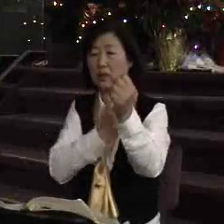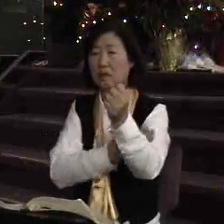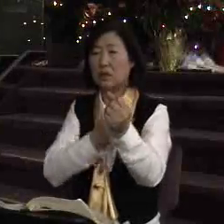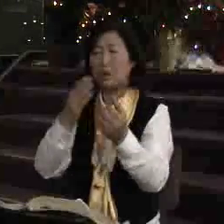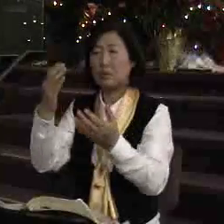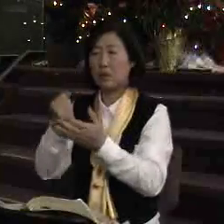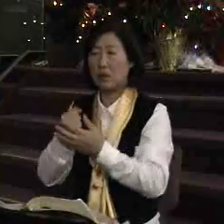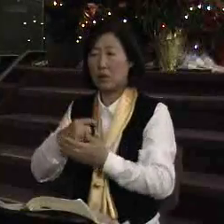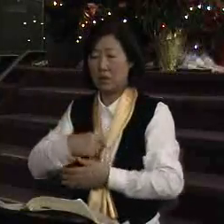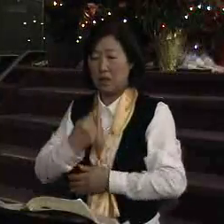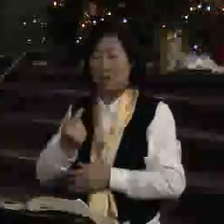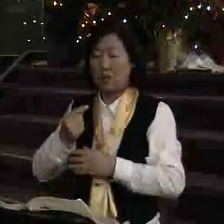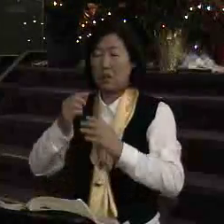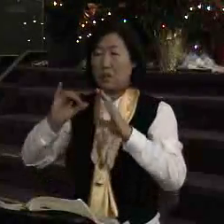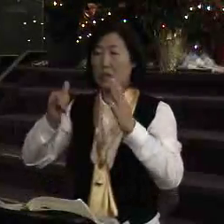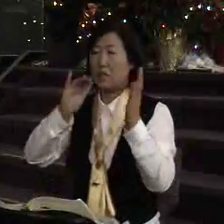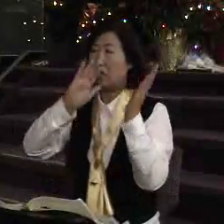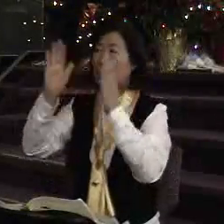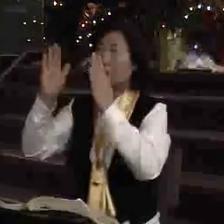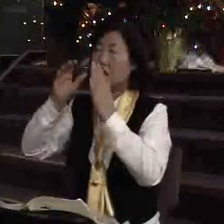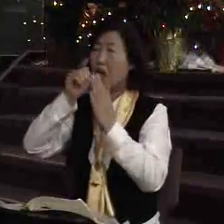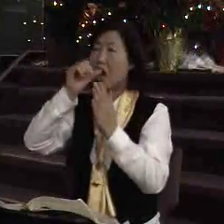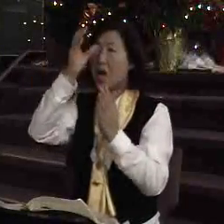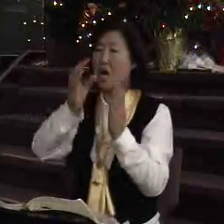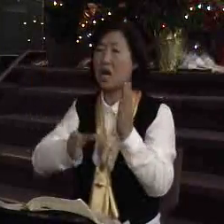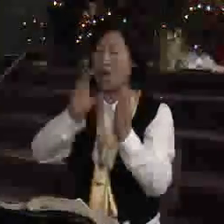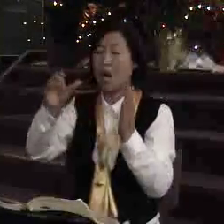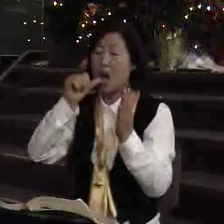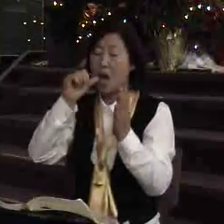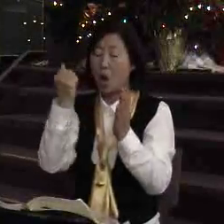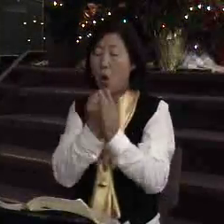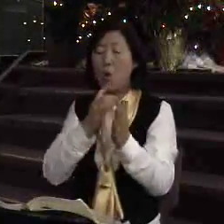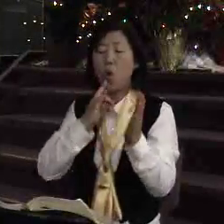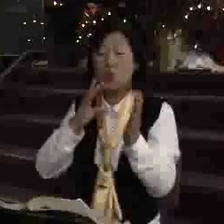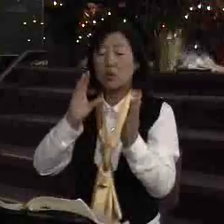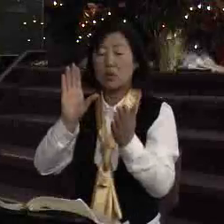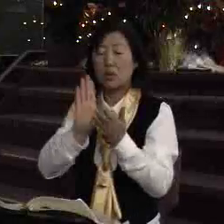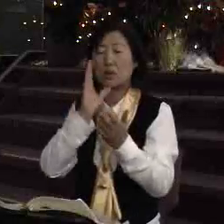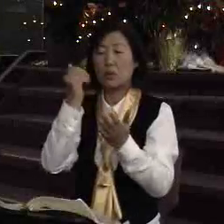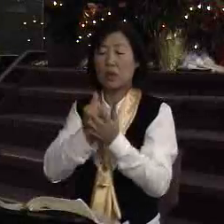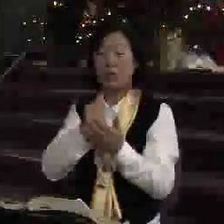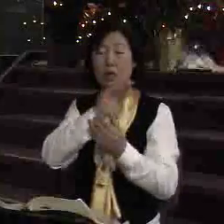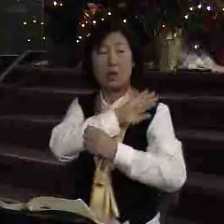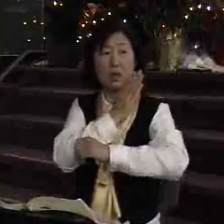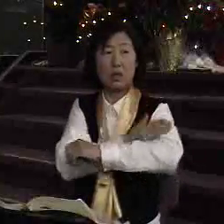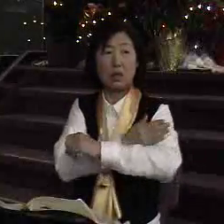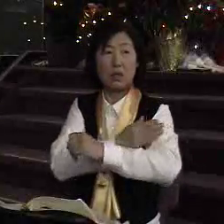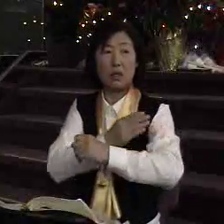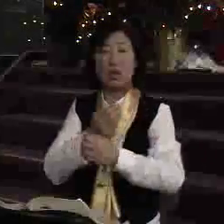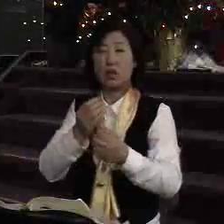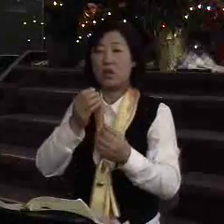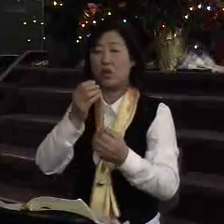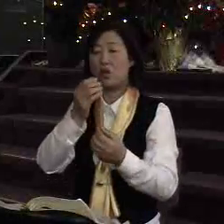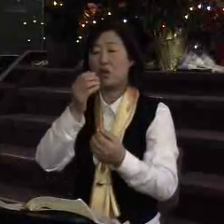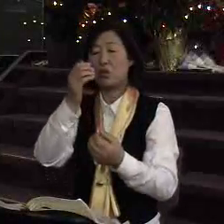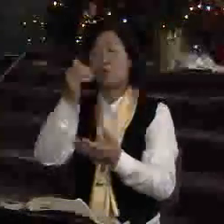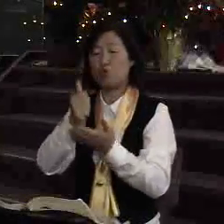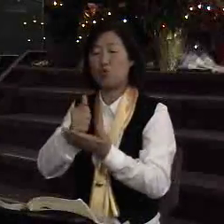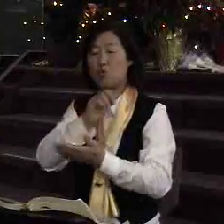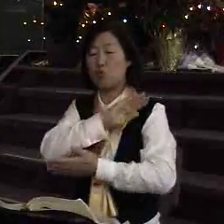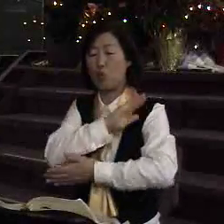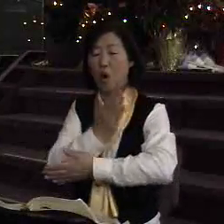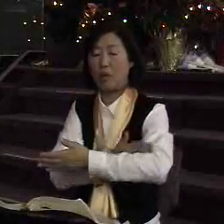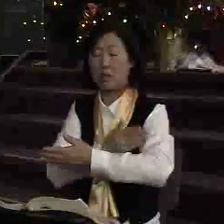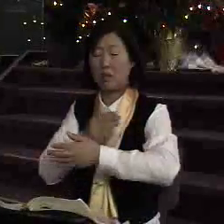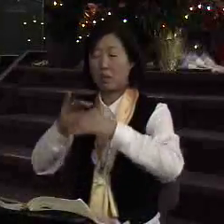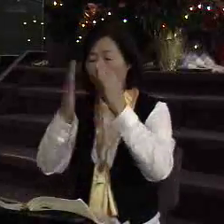나 자신을 세상을 향해 십자가에 못 박음으로 오직 그리스도의 능력, 그리스도의 주권, 그리스도의 모든 것을